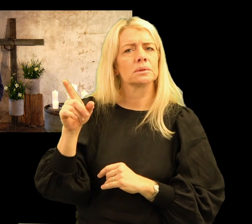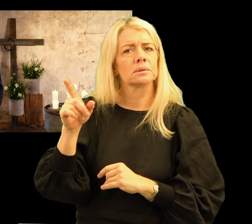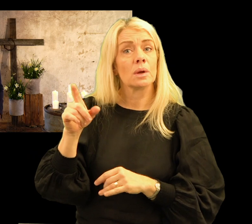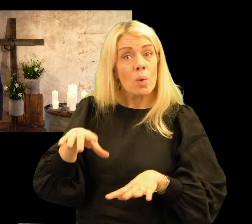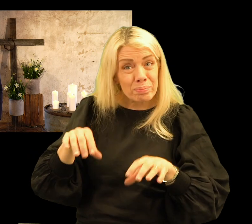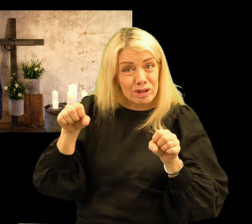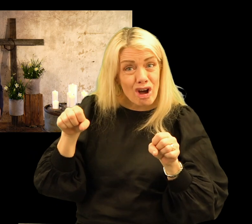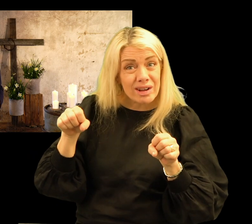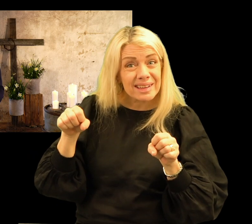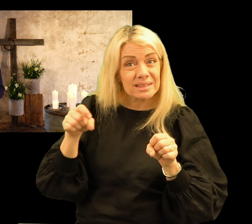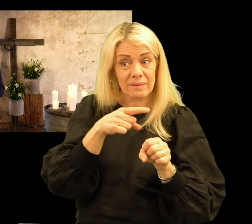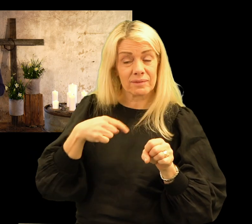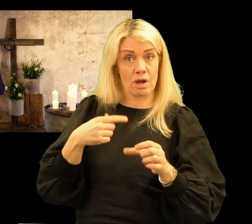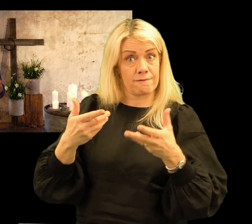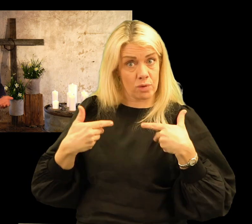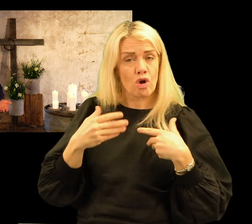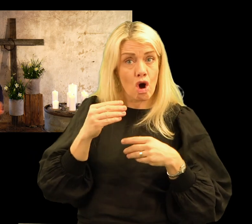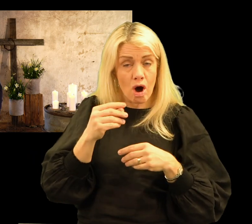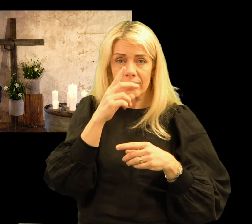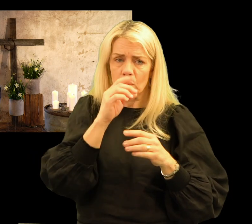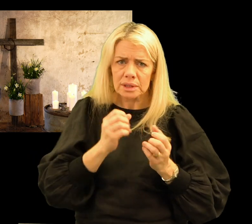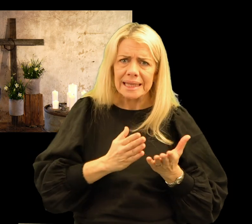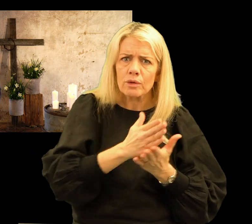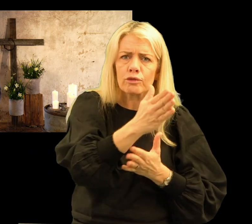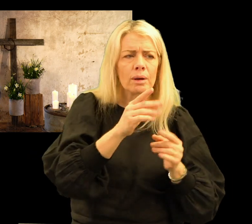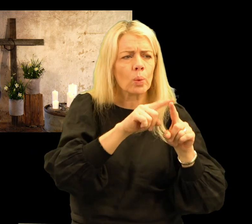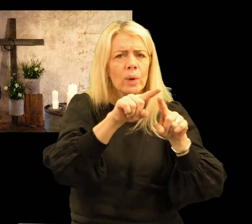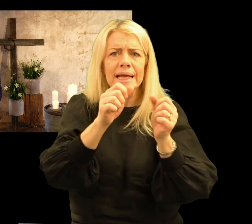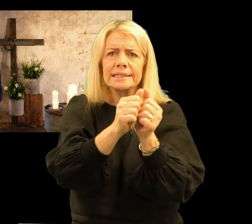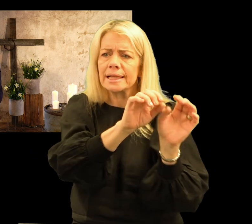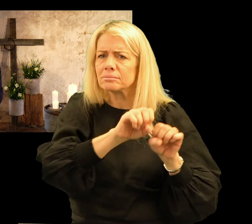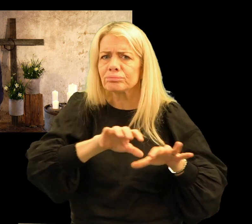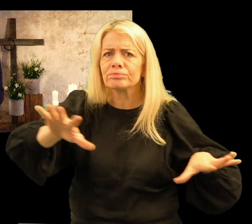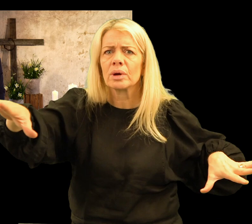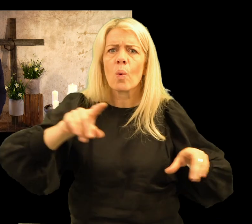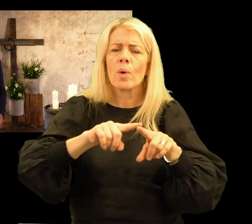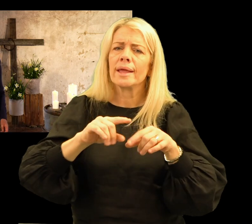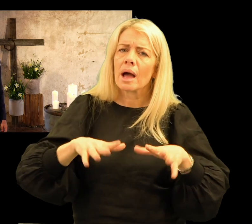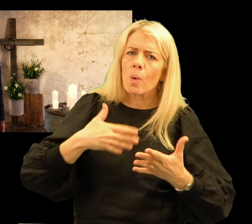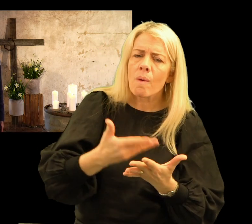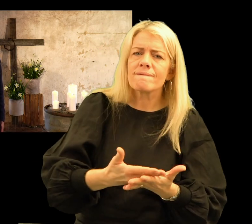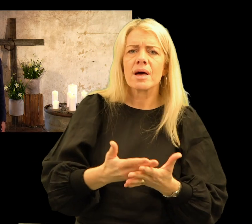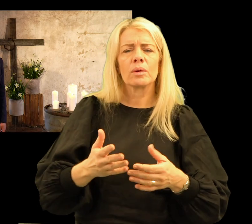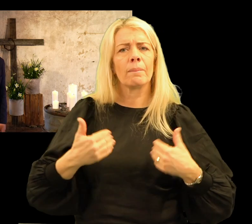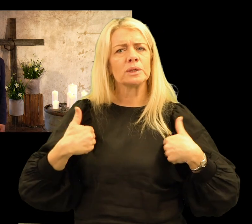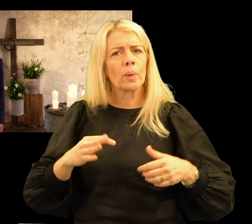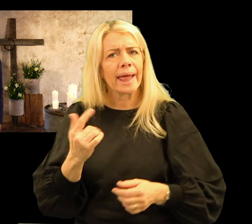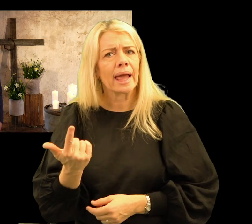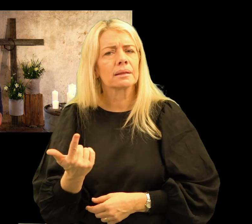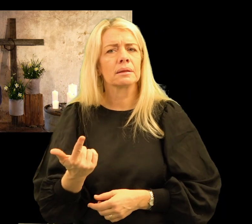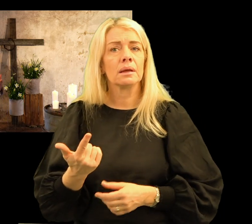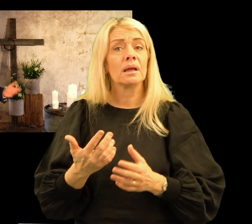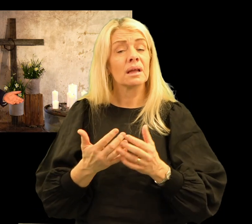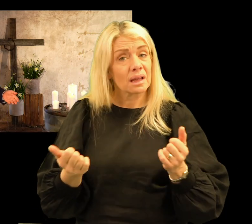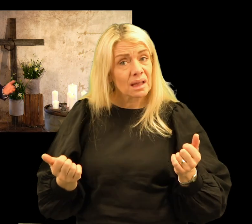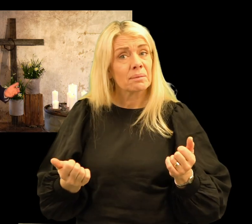Kristus. Uppdraget kommer förstås behöva utföras på väldigt många olika sätt och med väldigt många olika gåvor och personligheter